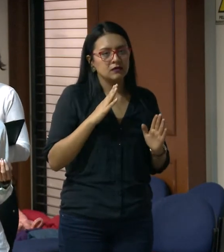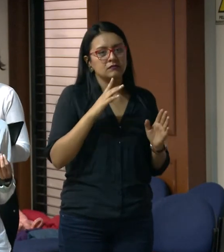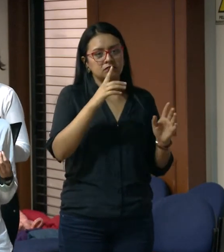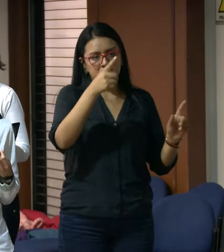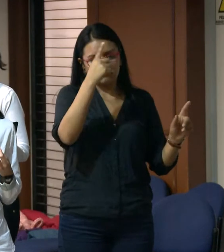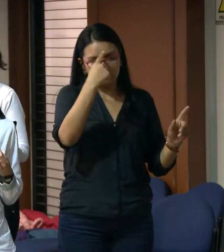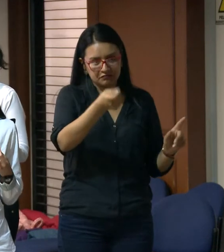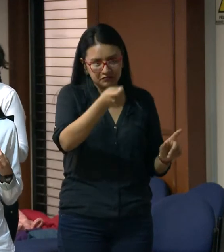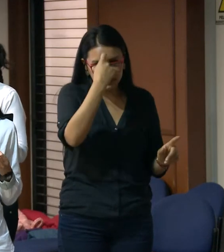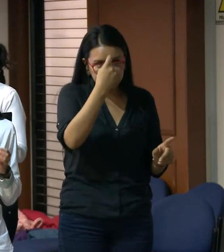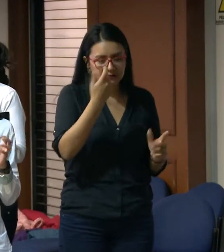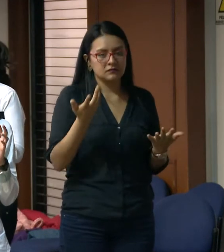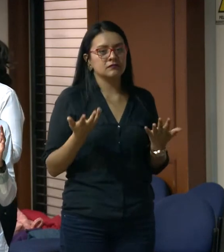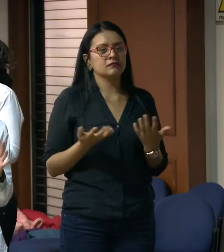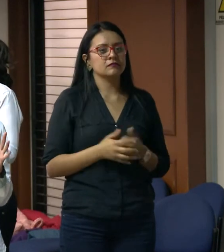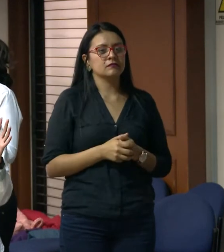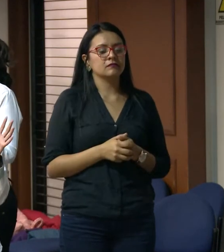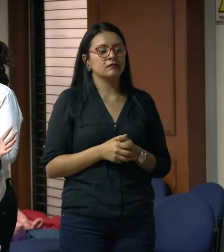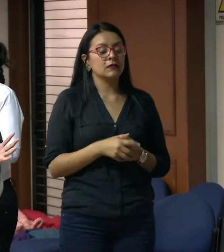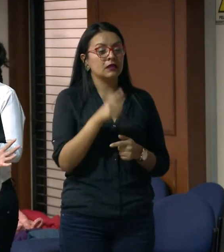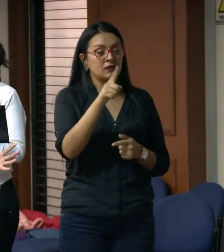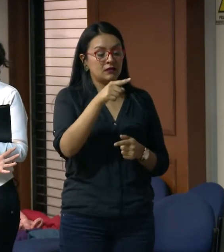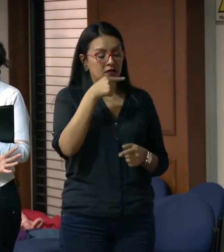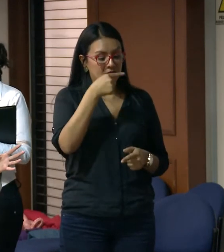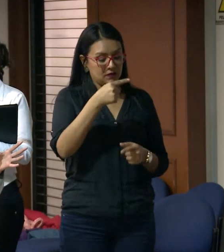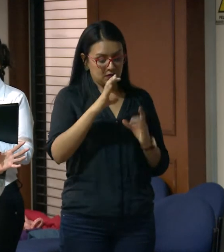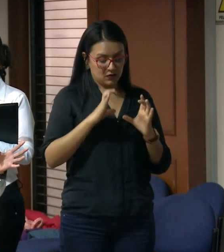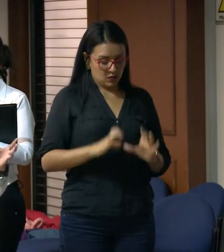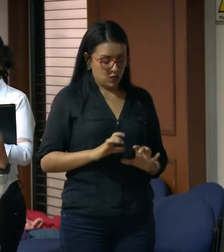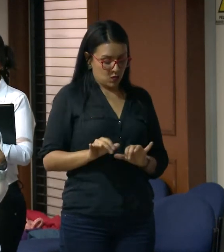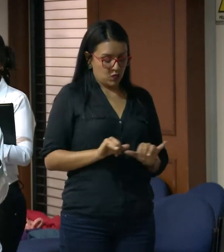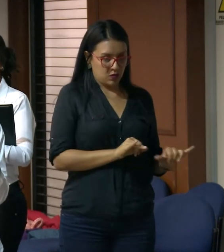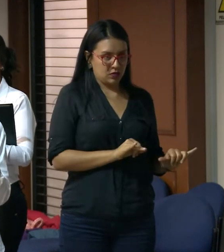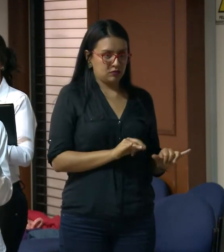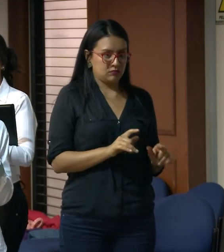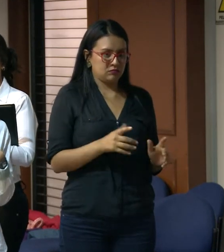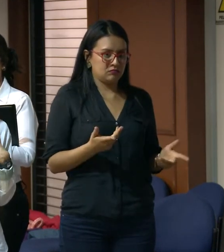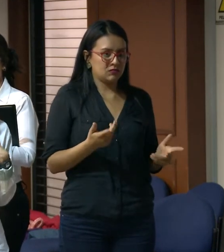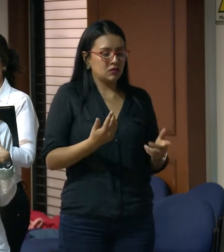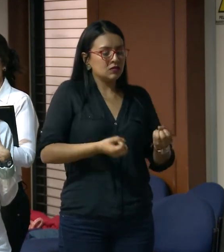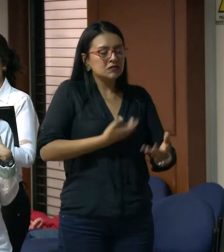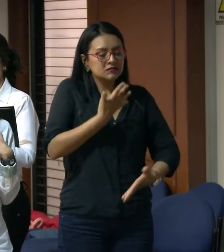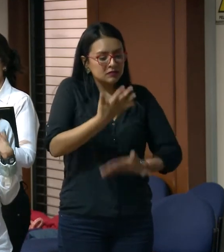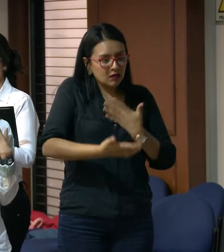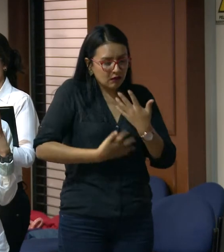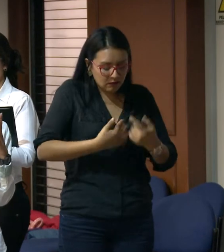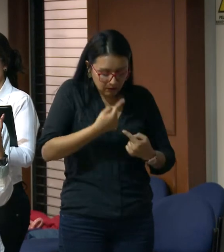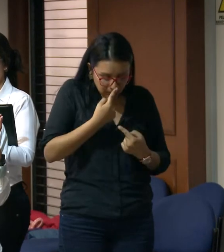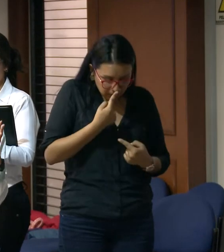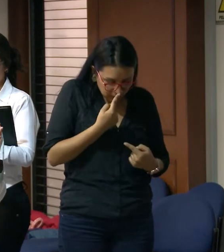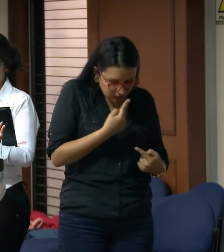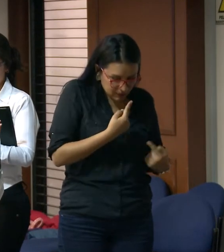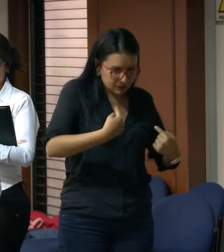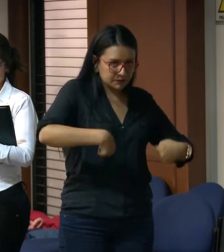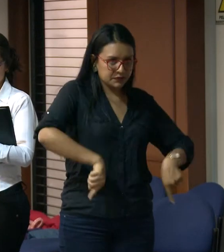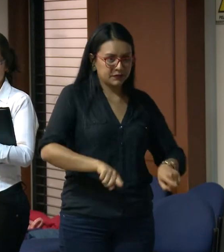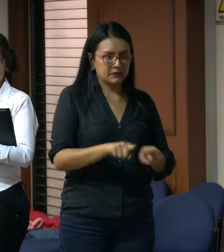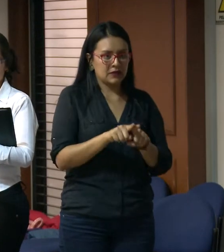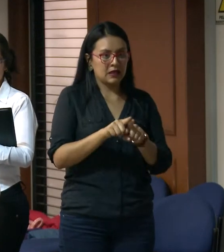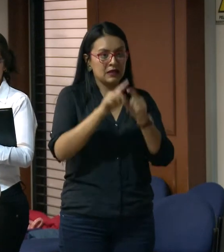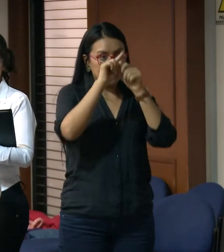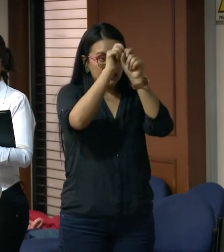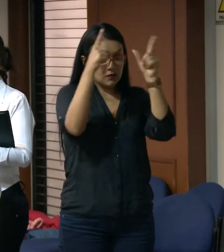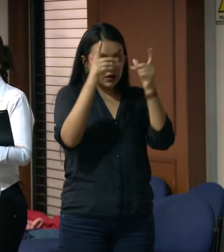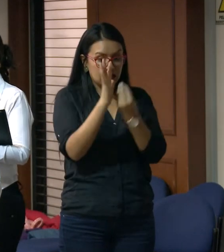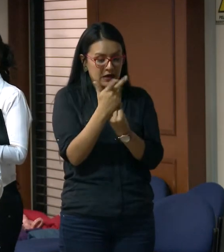memoria, igualmente que el lenguaje corporal permite que podamos explorarnos. Los lenguajes artísticos tienen eso en